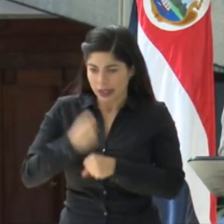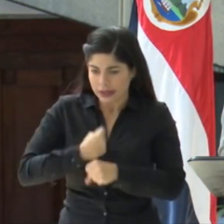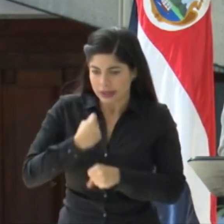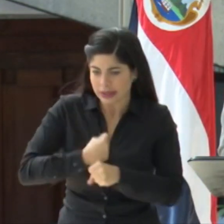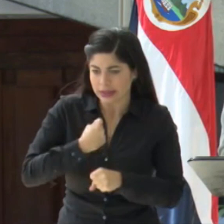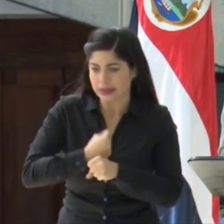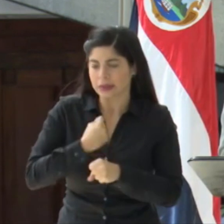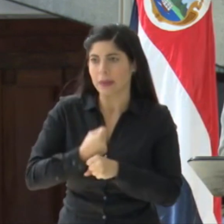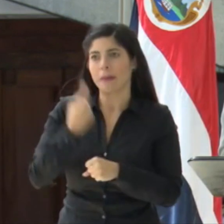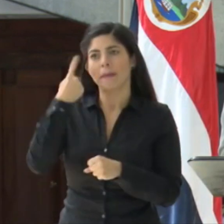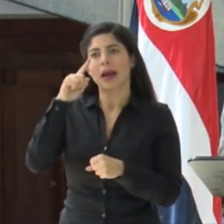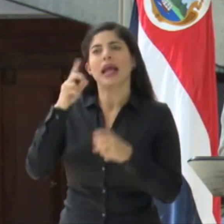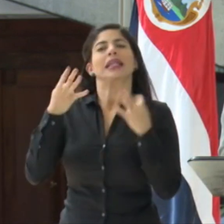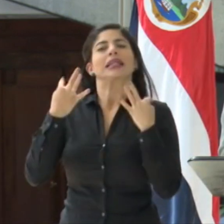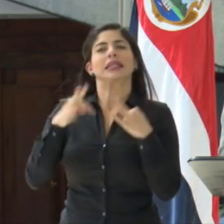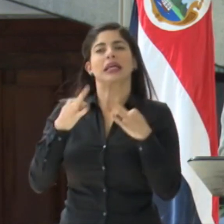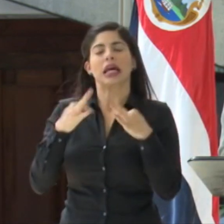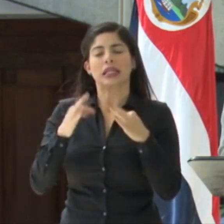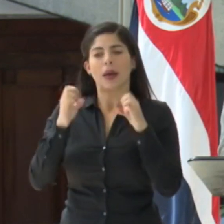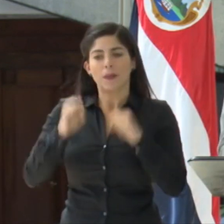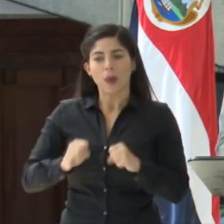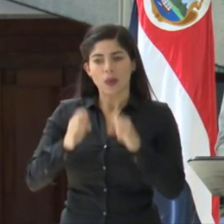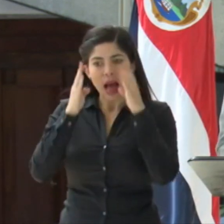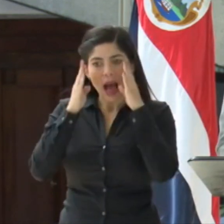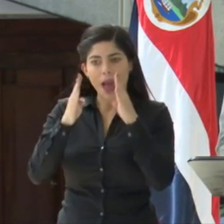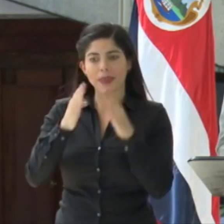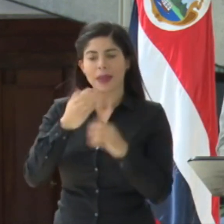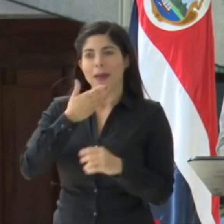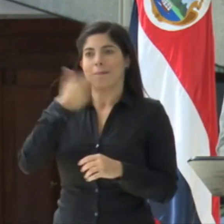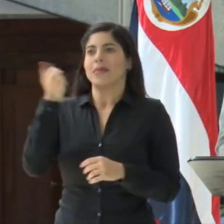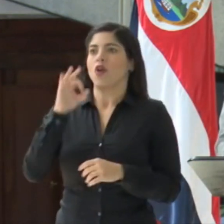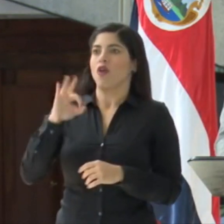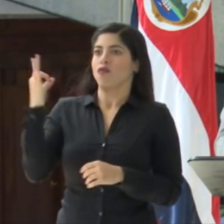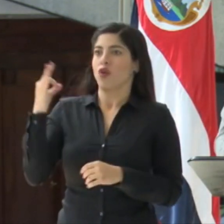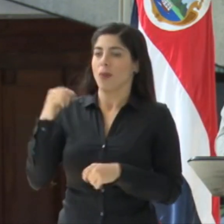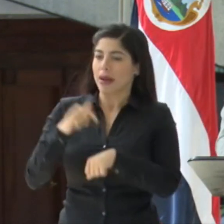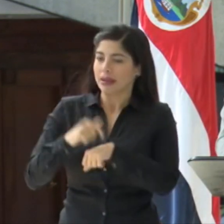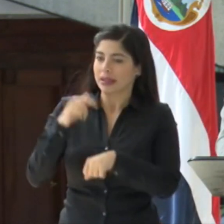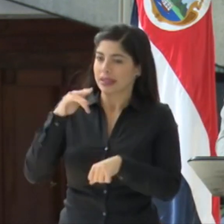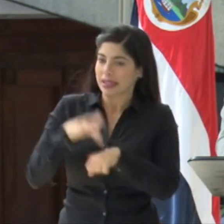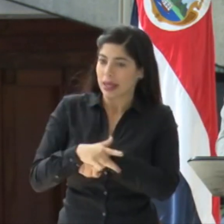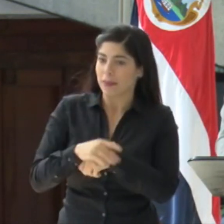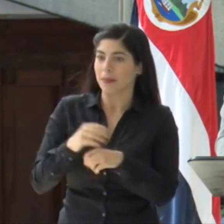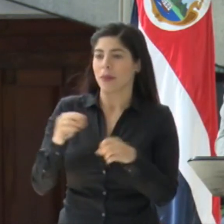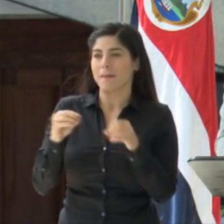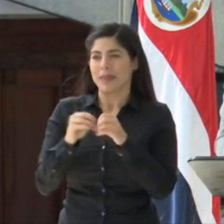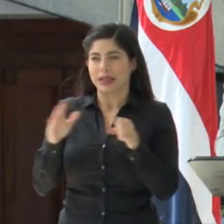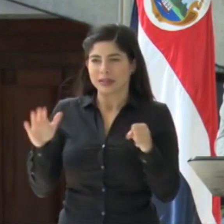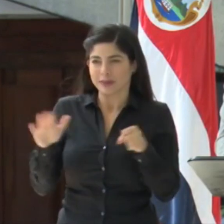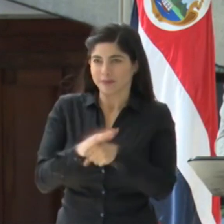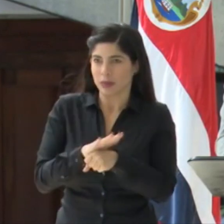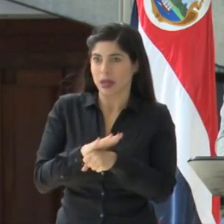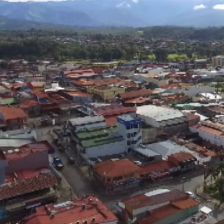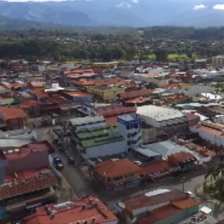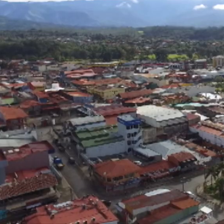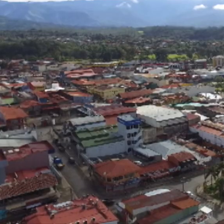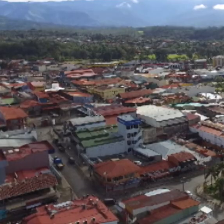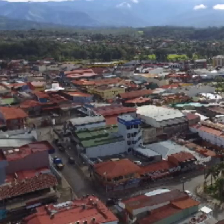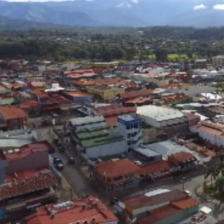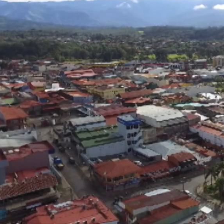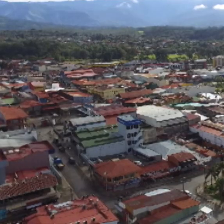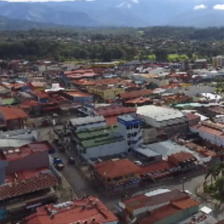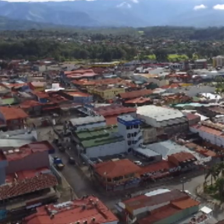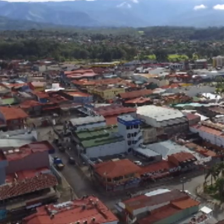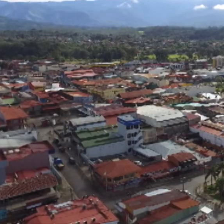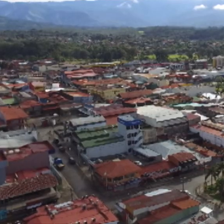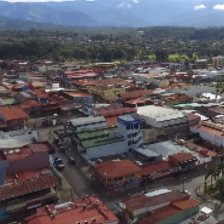para tratar de abordar de la forma más asertiva, oportuna y completa la situación del